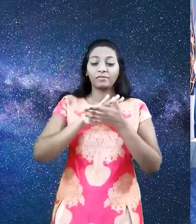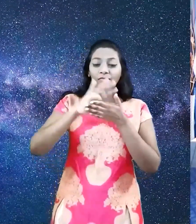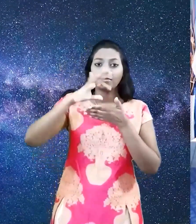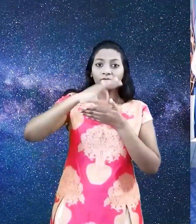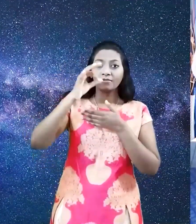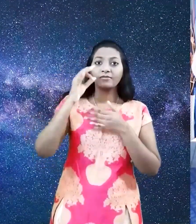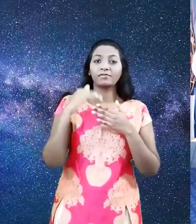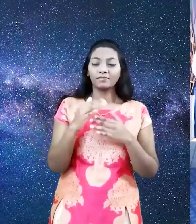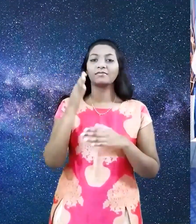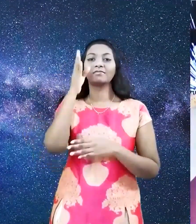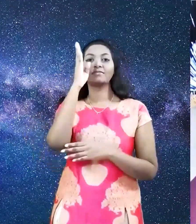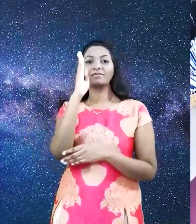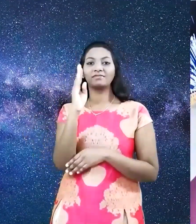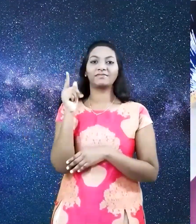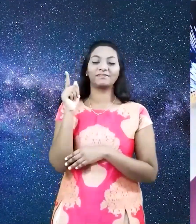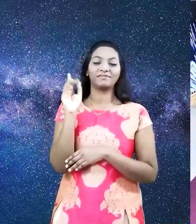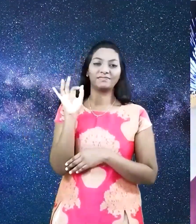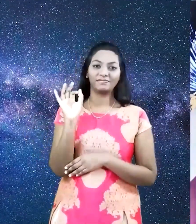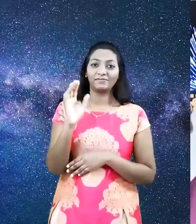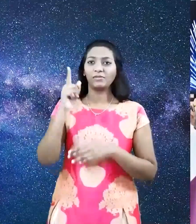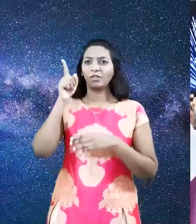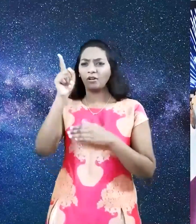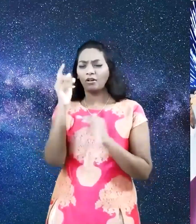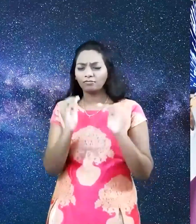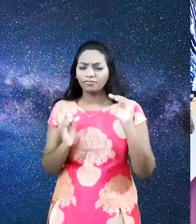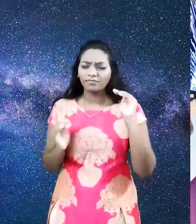सबसे ऊंचा पवित्र प्रभु